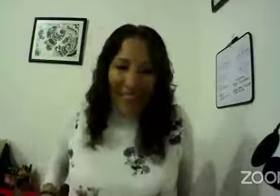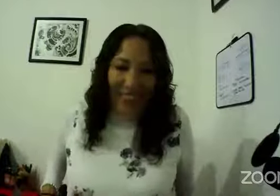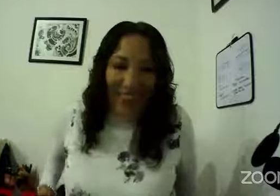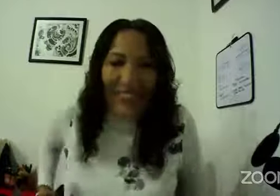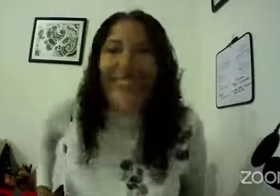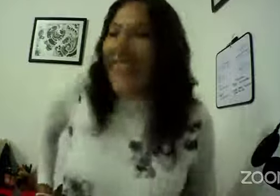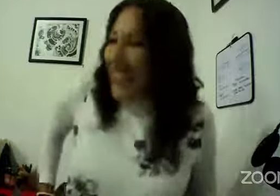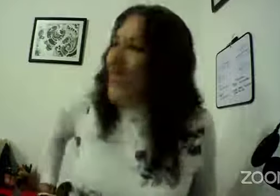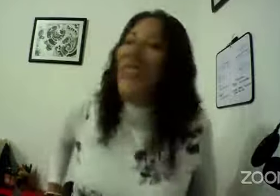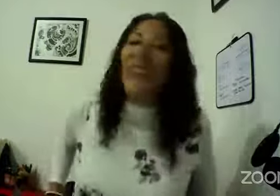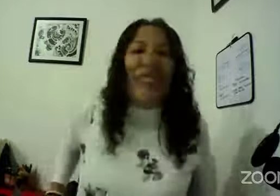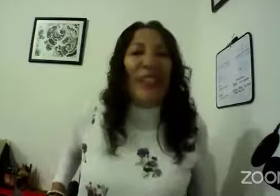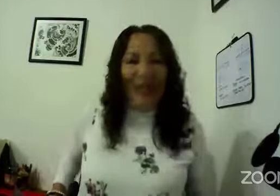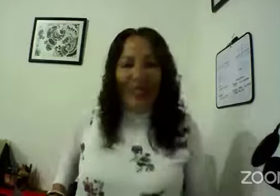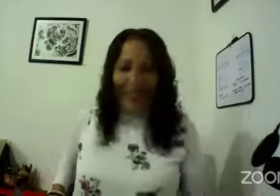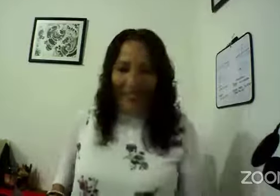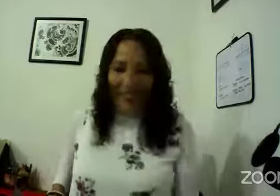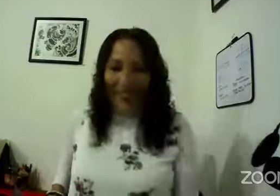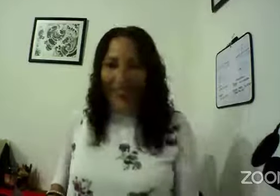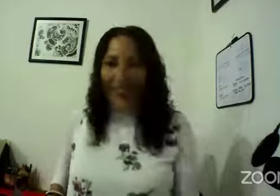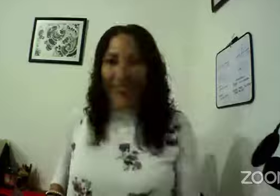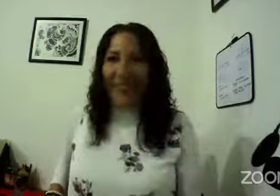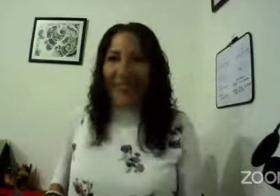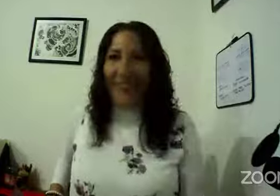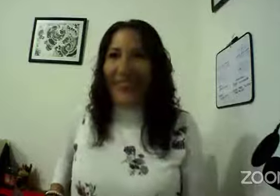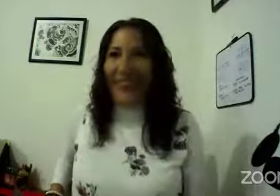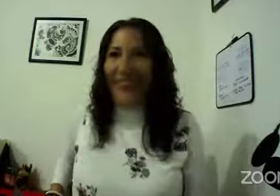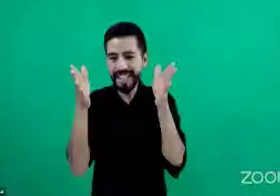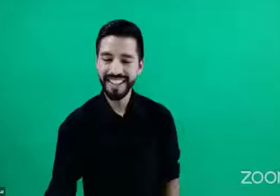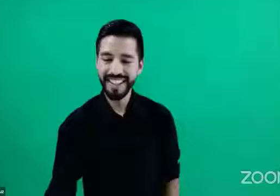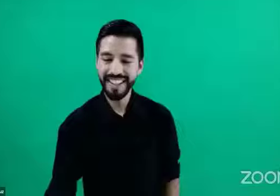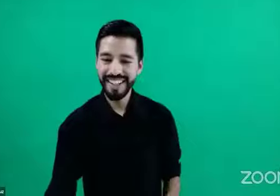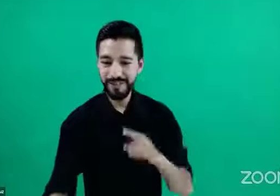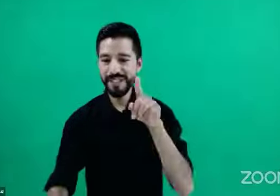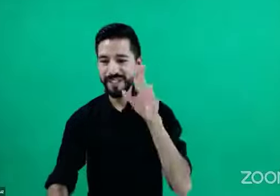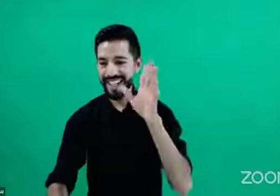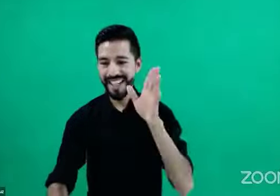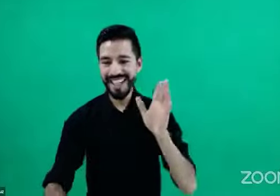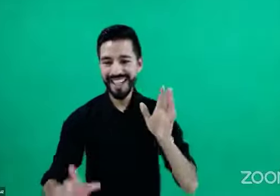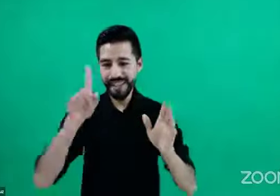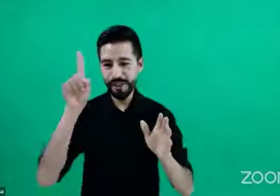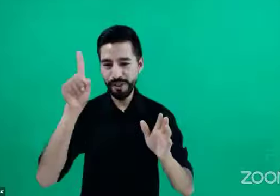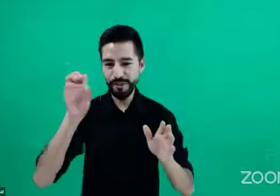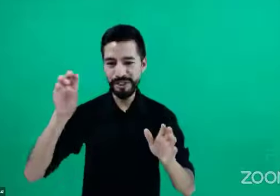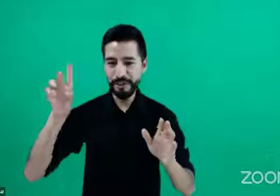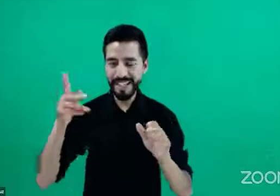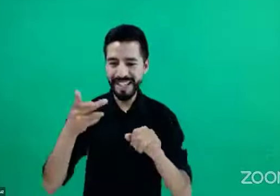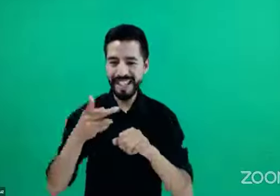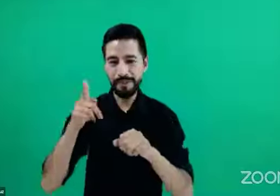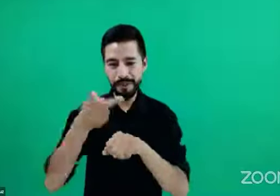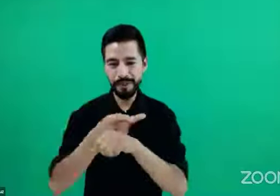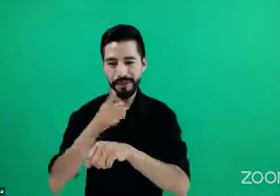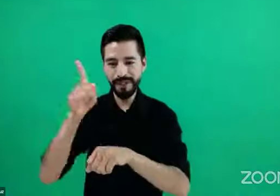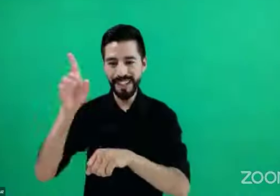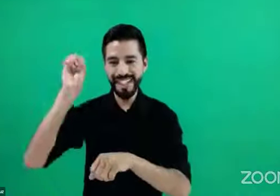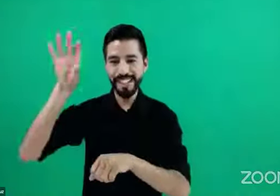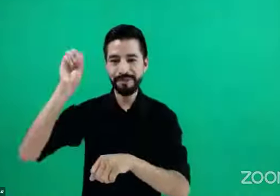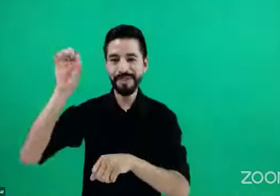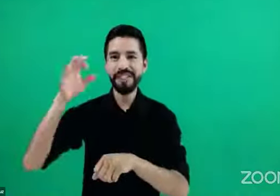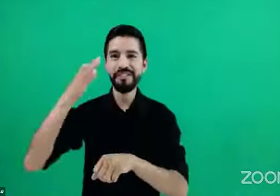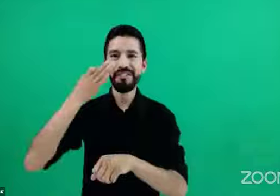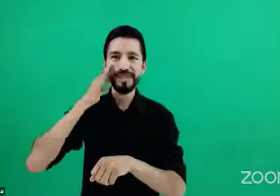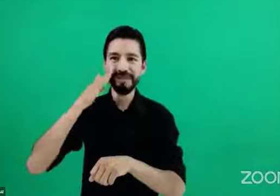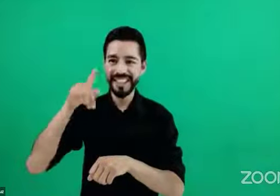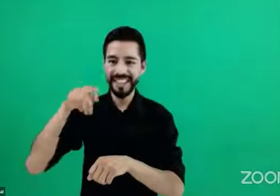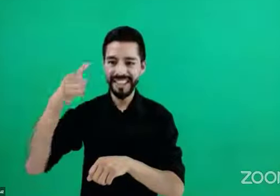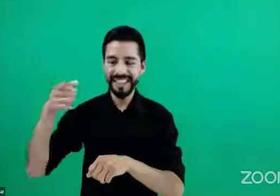un minutito. un minutito. Ok, que pues yo sé que aquí en Zoom pues no pasa nada, pero en la